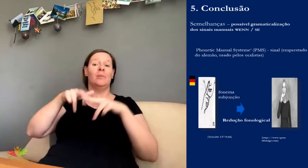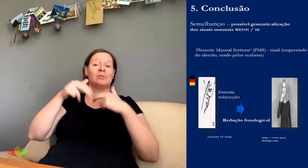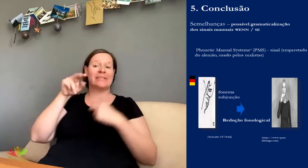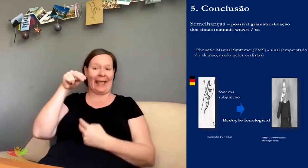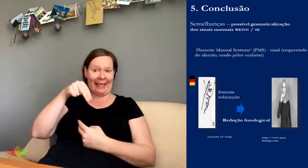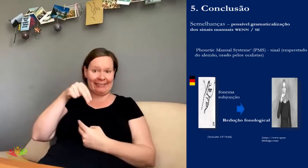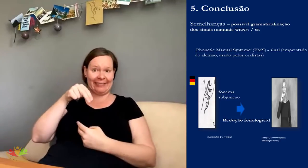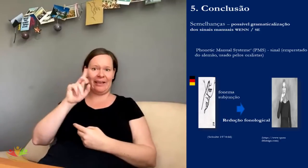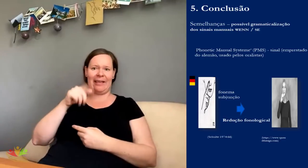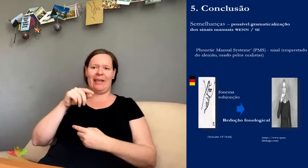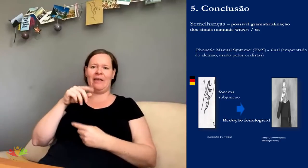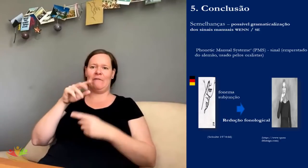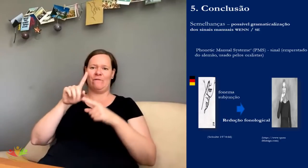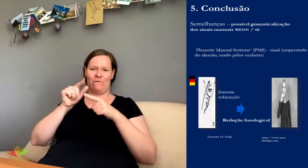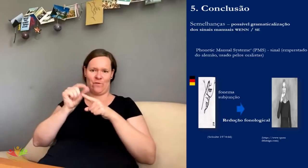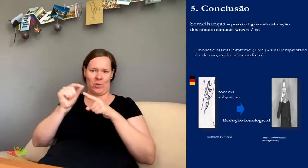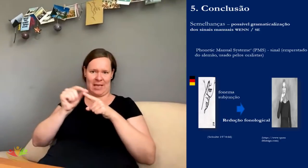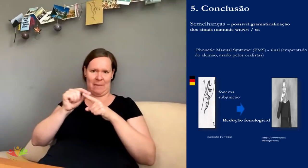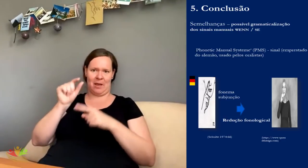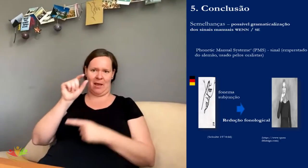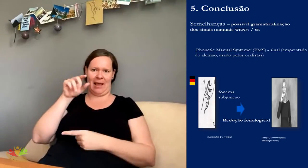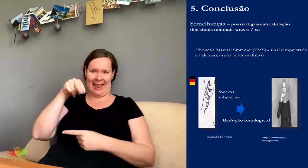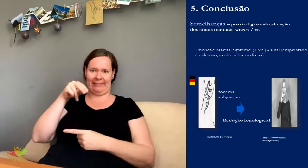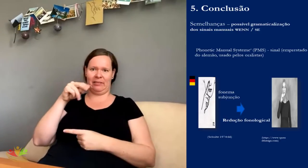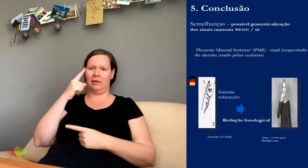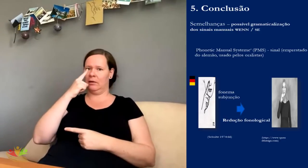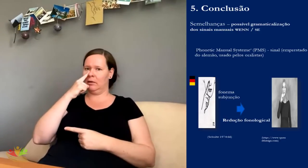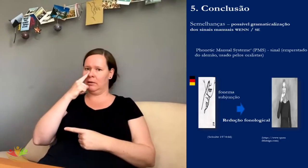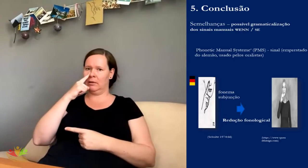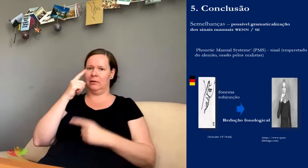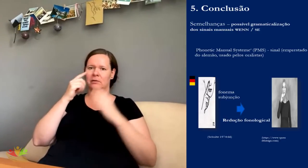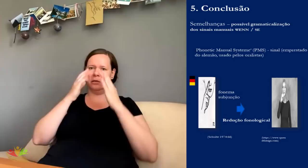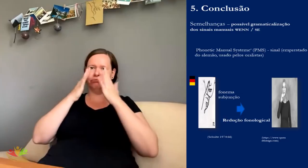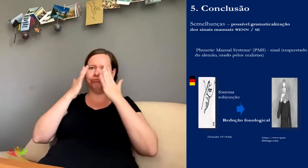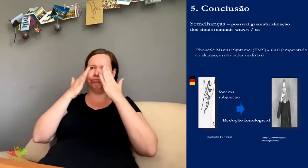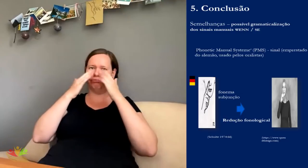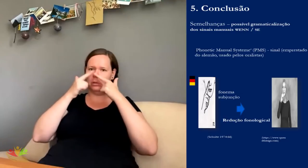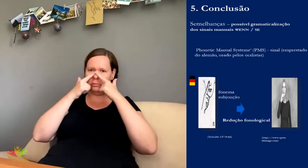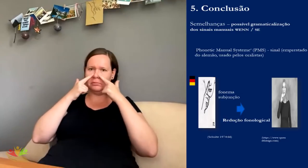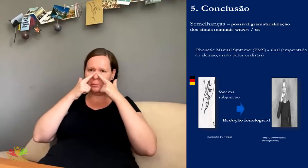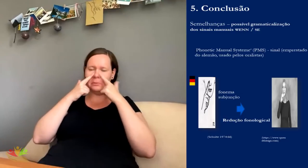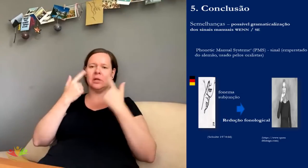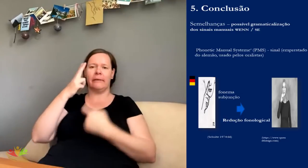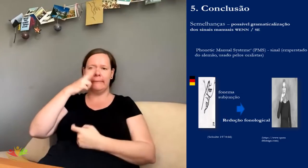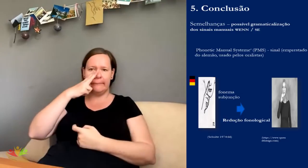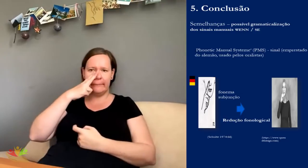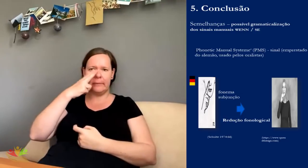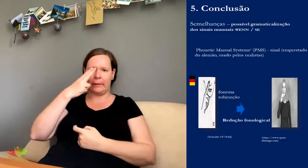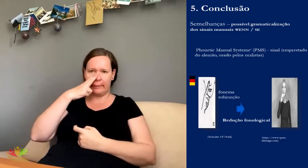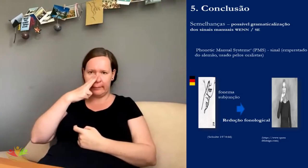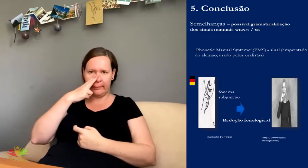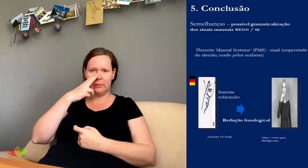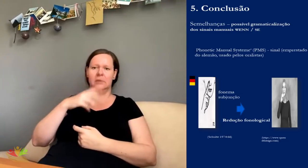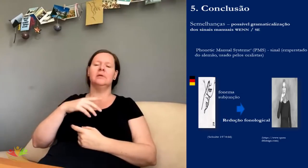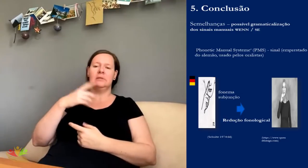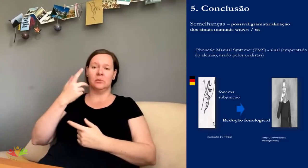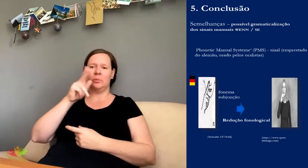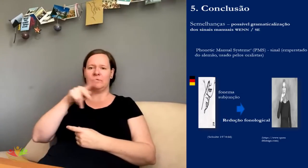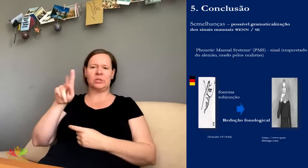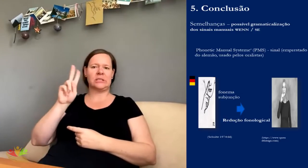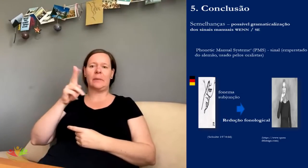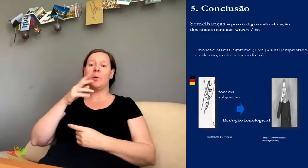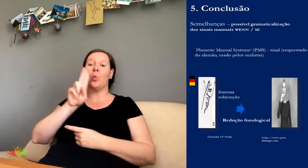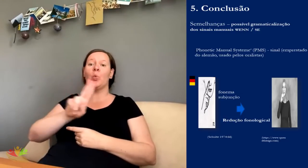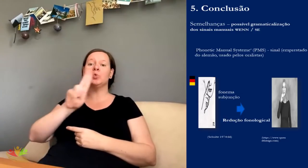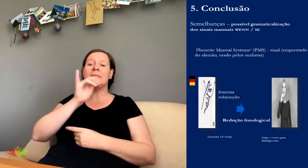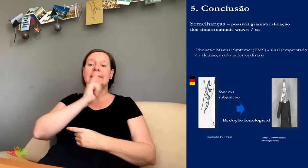essa marca, essa configuração de mão, os dedos tremendo, para me mostrar a vibração. E a